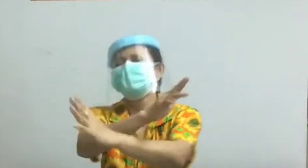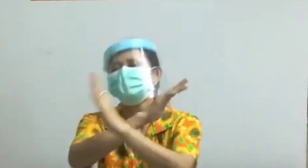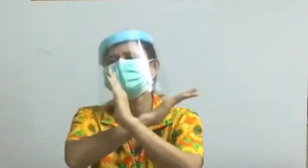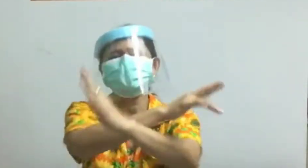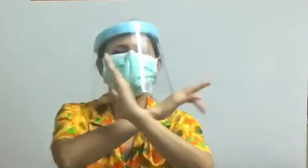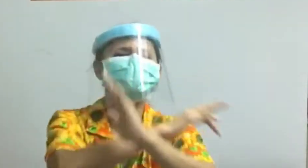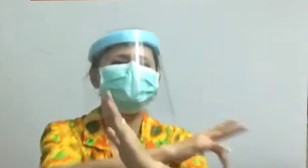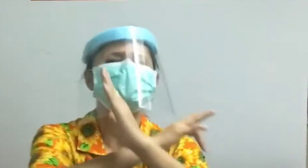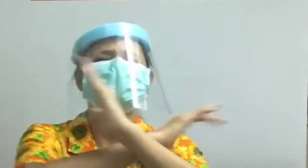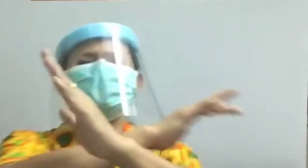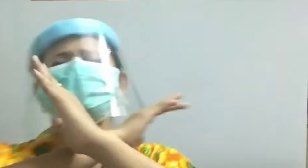บอกว่างาน